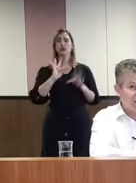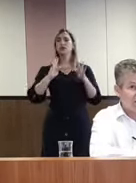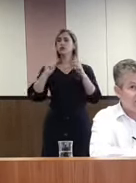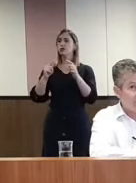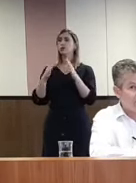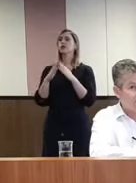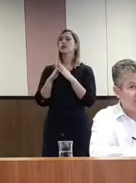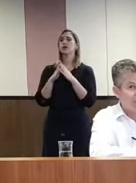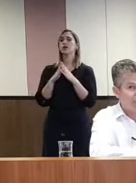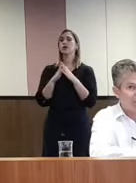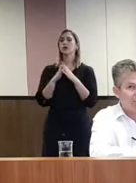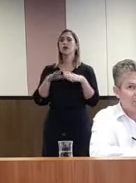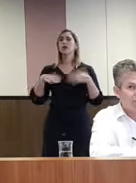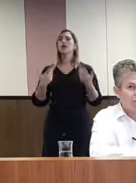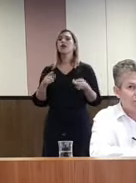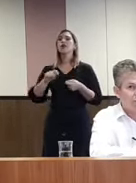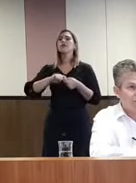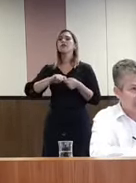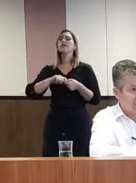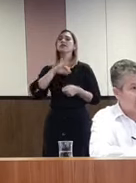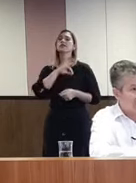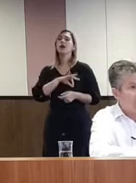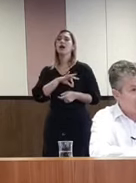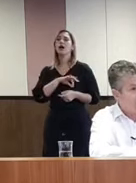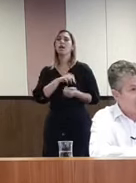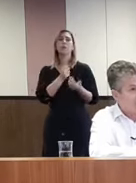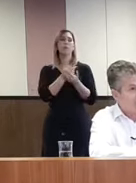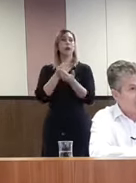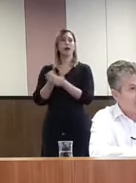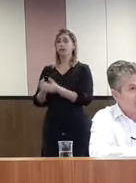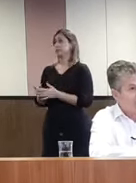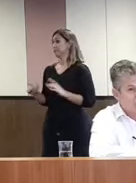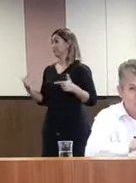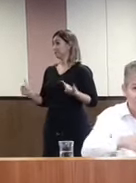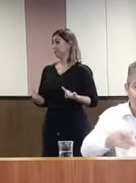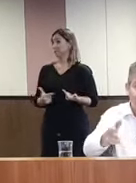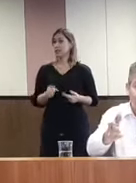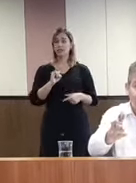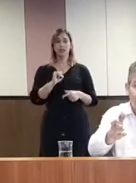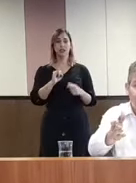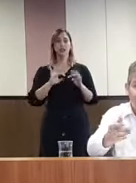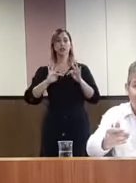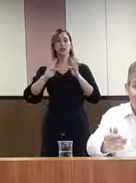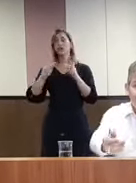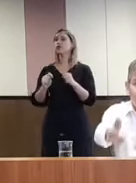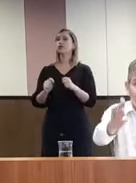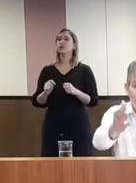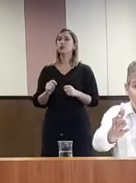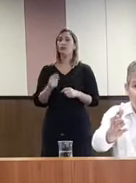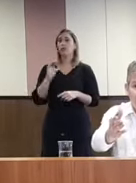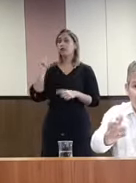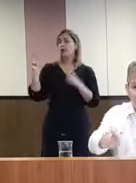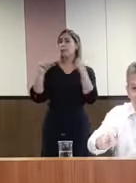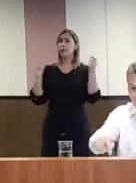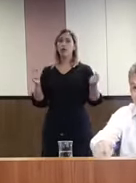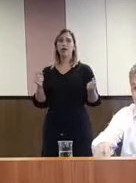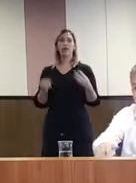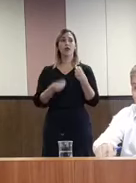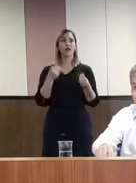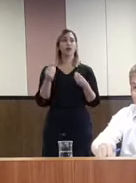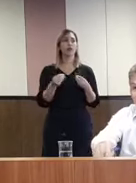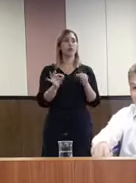casa, quem vai rodar a folha de pagamento? Não vai ter salário no final do mês. Se todo mundo da Secretaria da Fazenda for embora, não vai ter